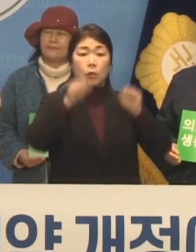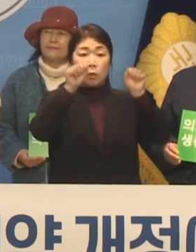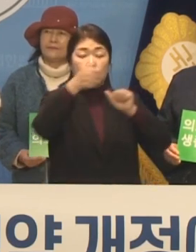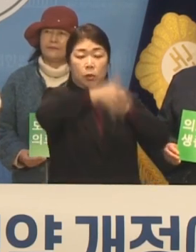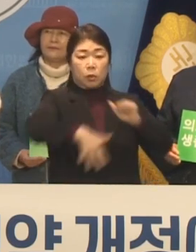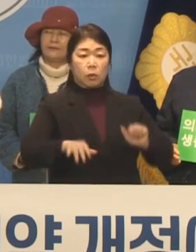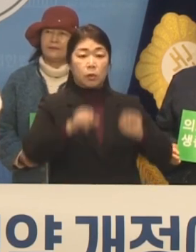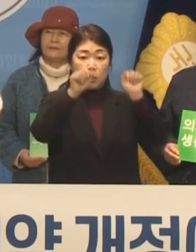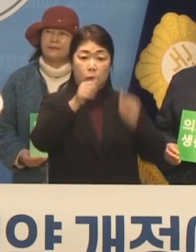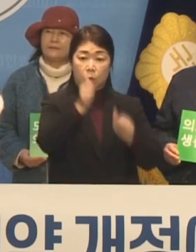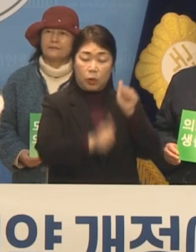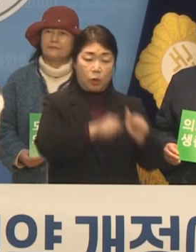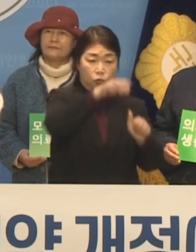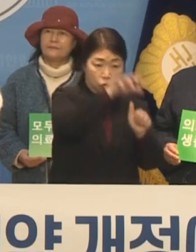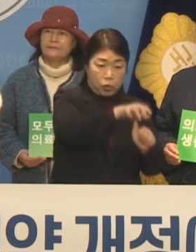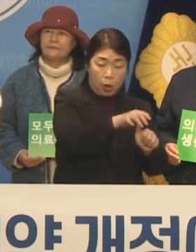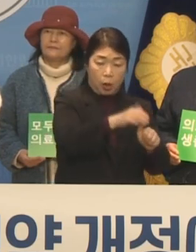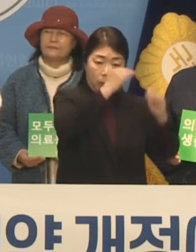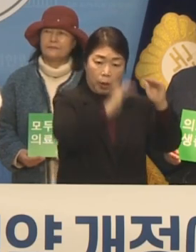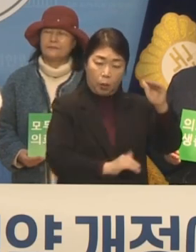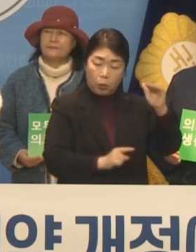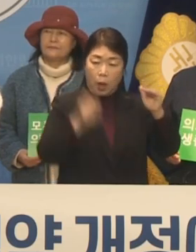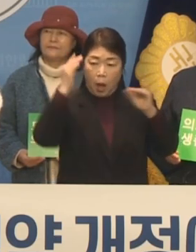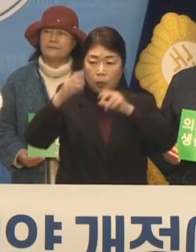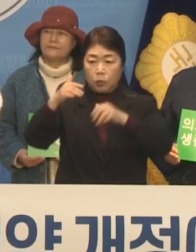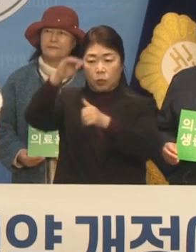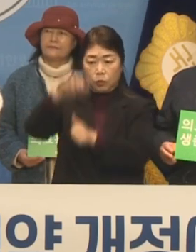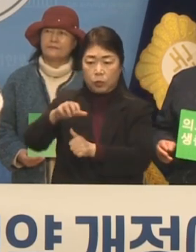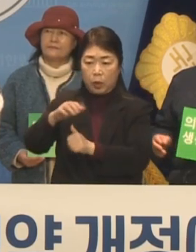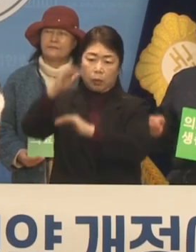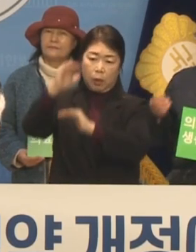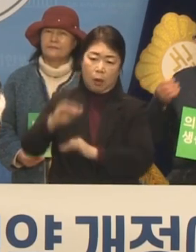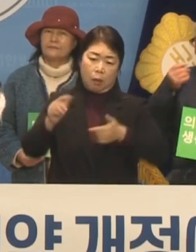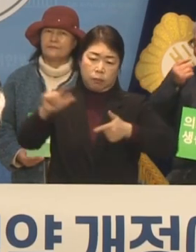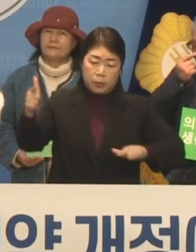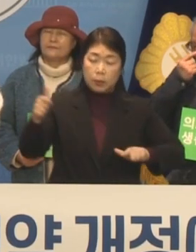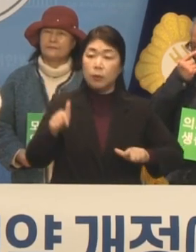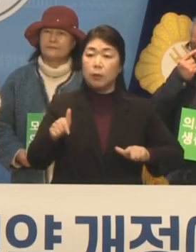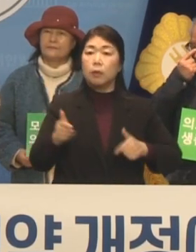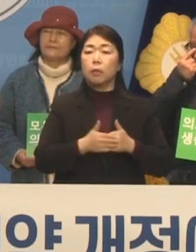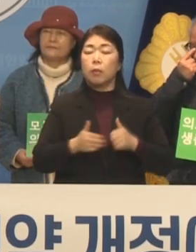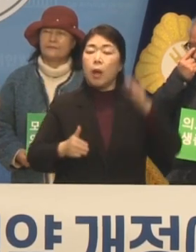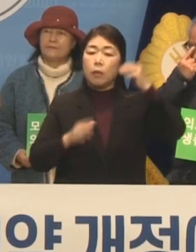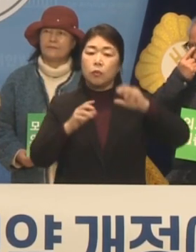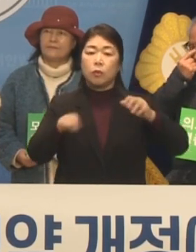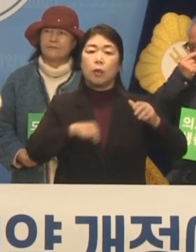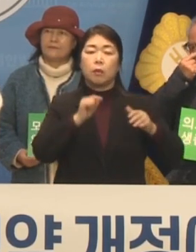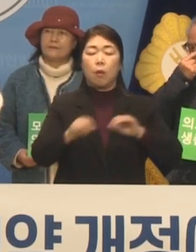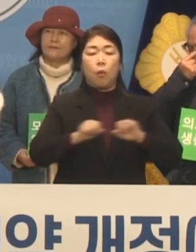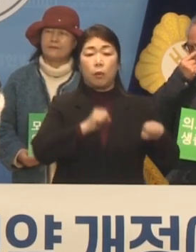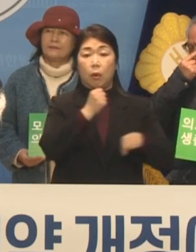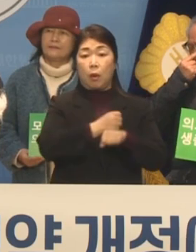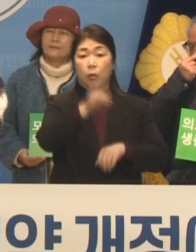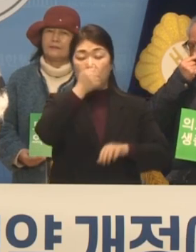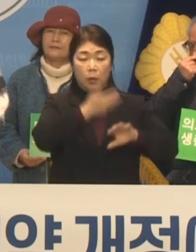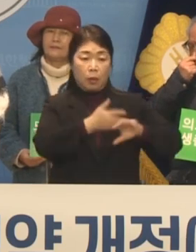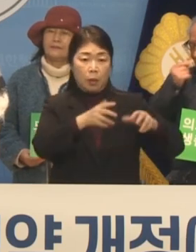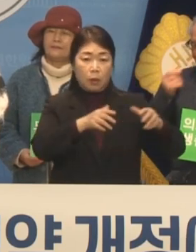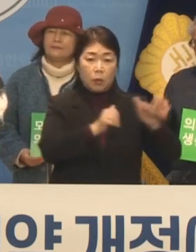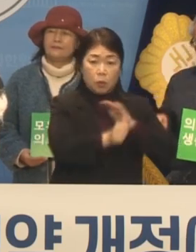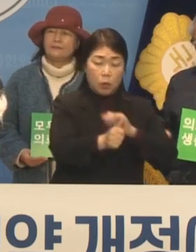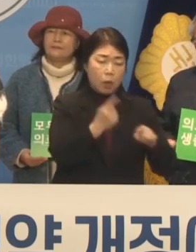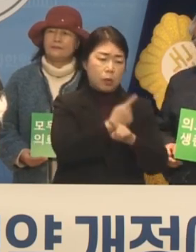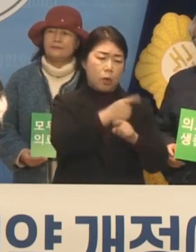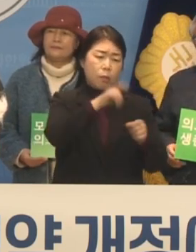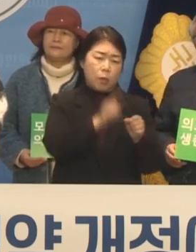경기 규제 사항과 국내 규제 사항의 불일치로 인해 국내에서 활동하는 해외 선수가 치료